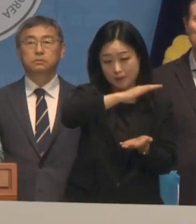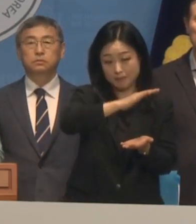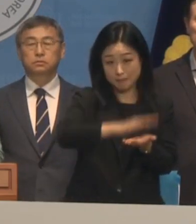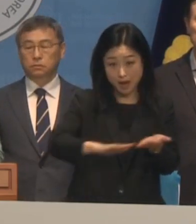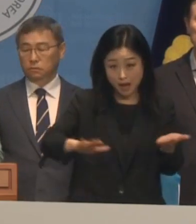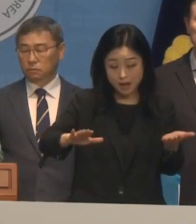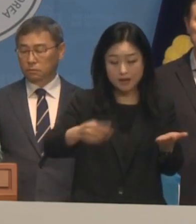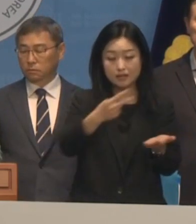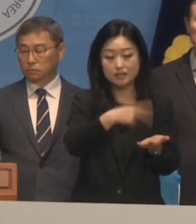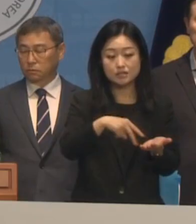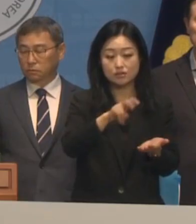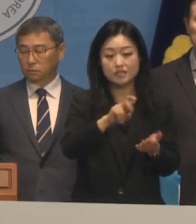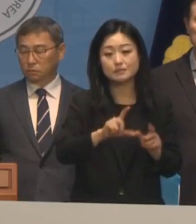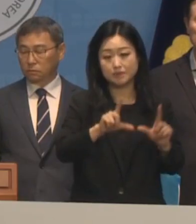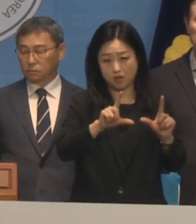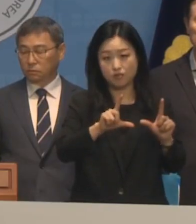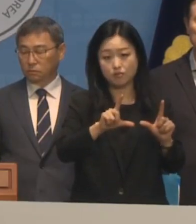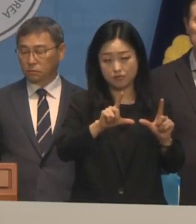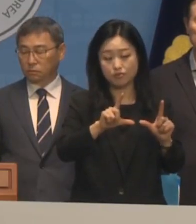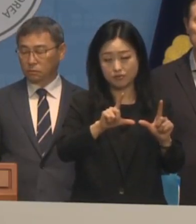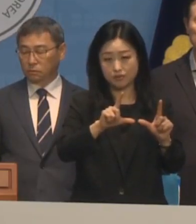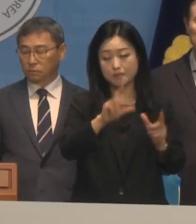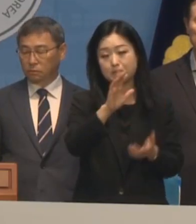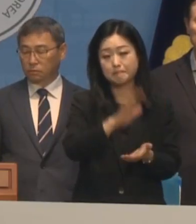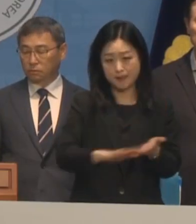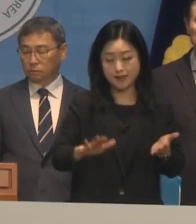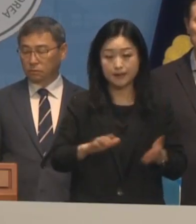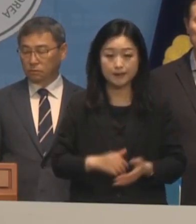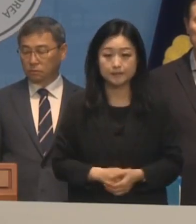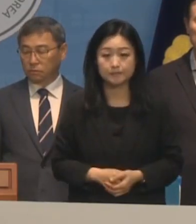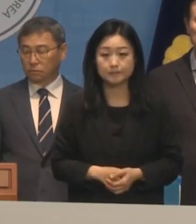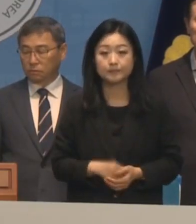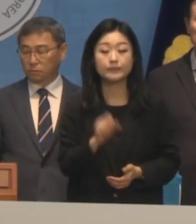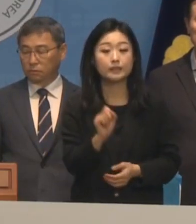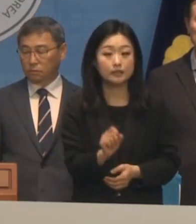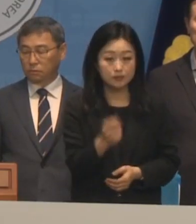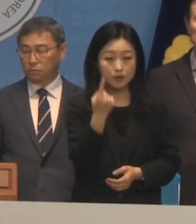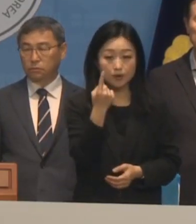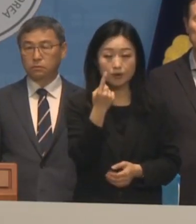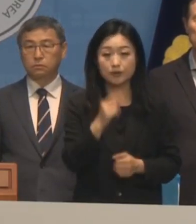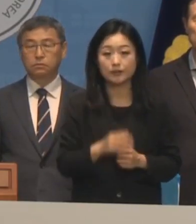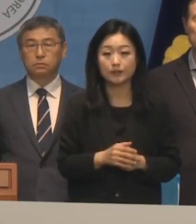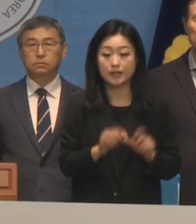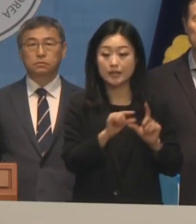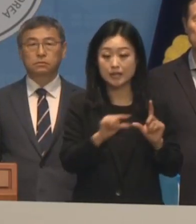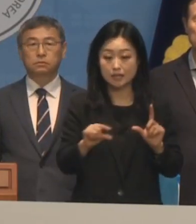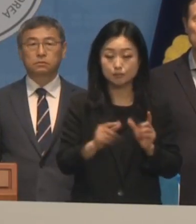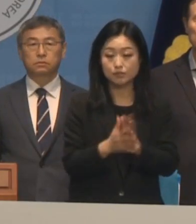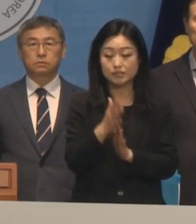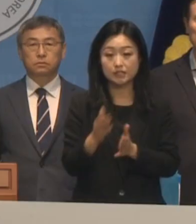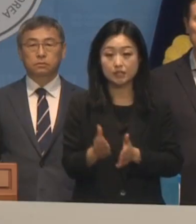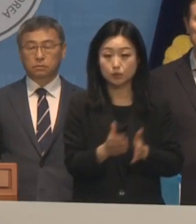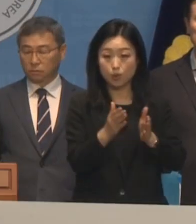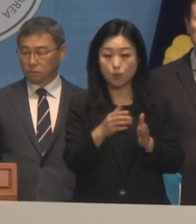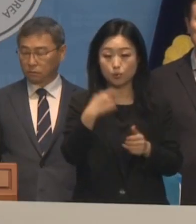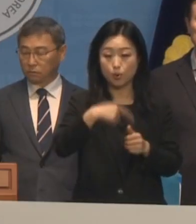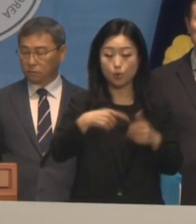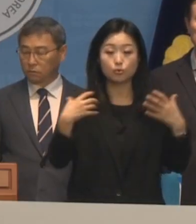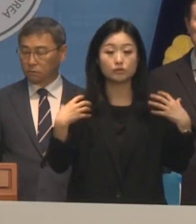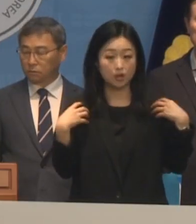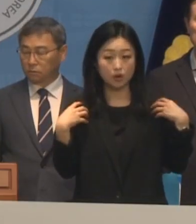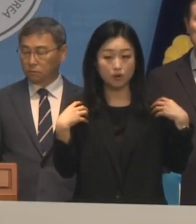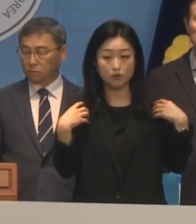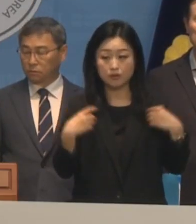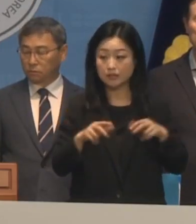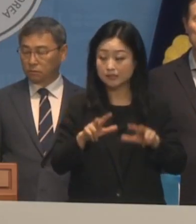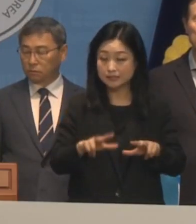있는 상황입니다. 게다가 향후 고교 무상교육 일몰로 인한 연